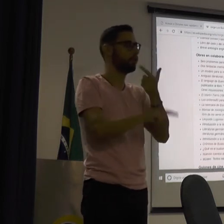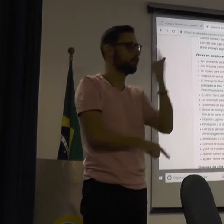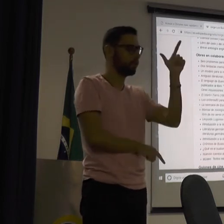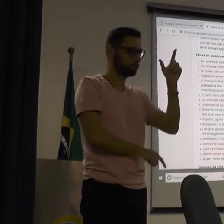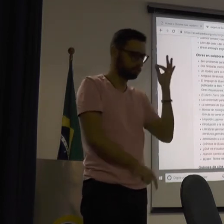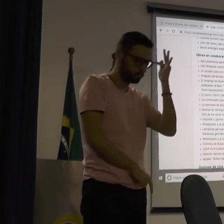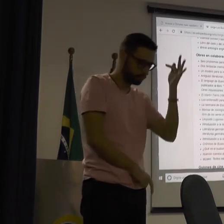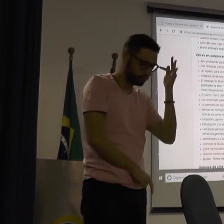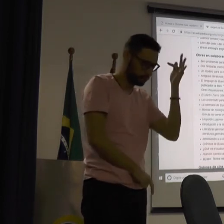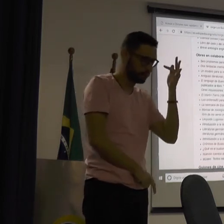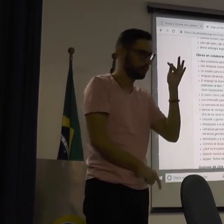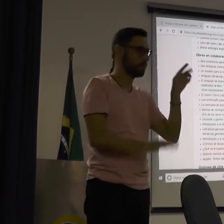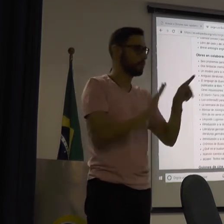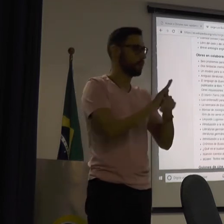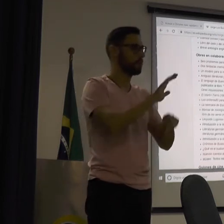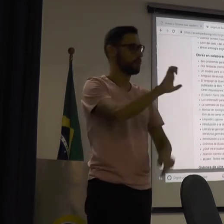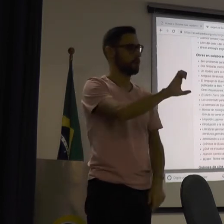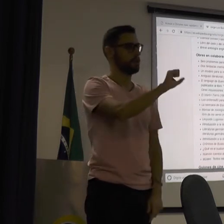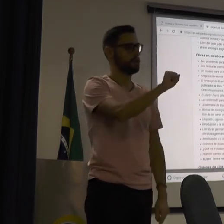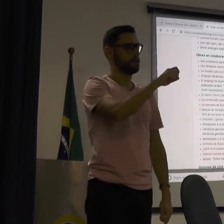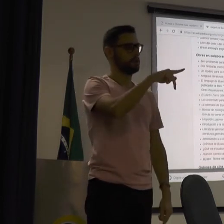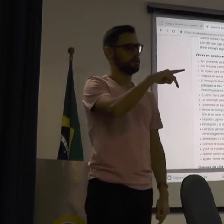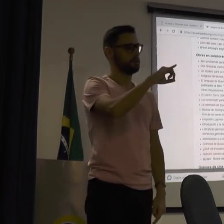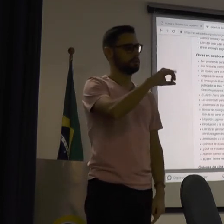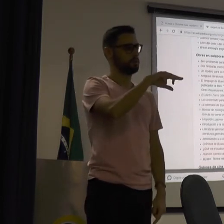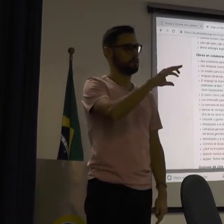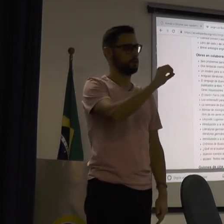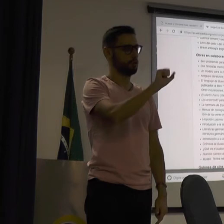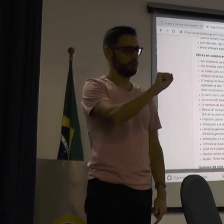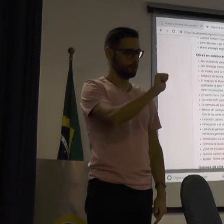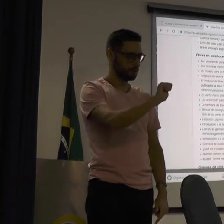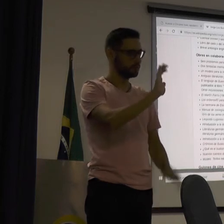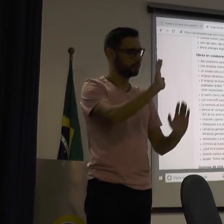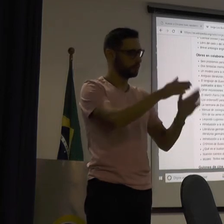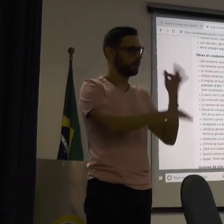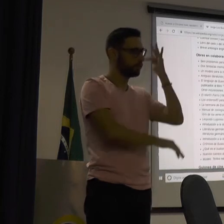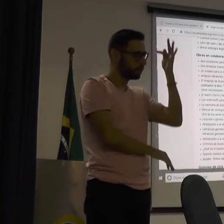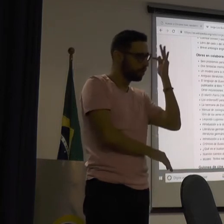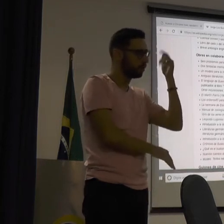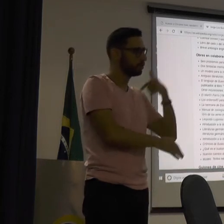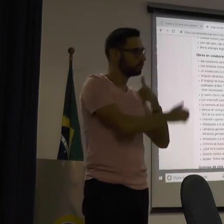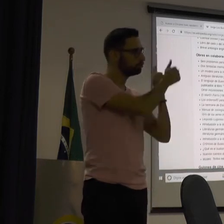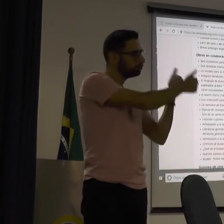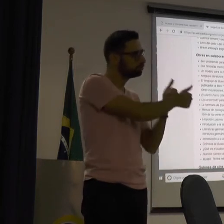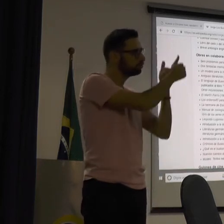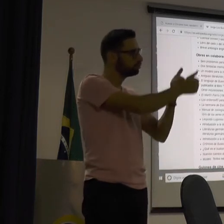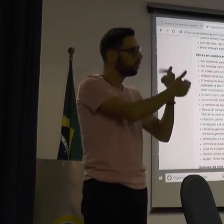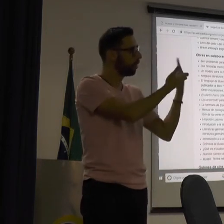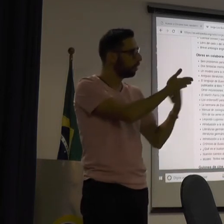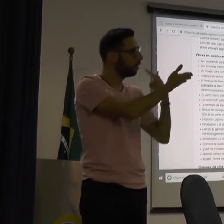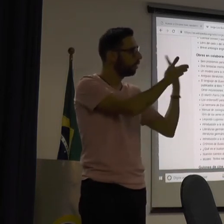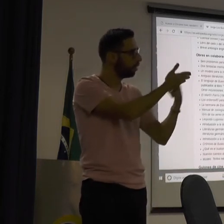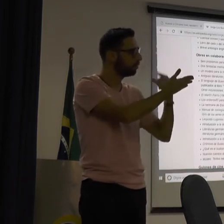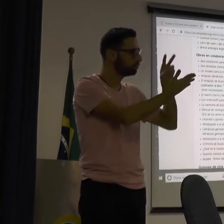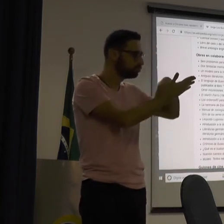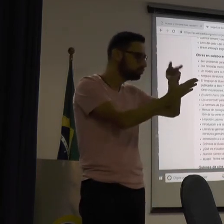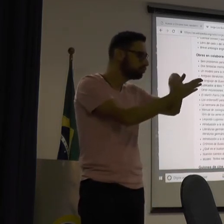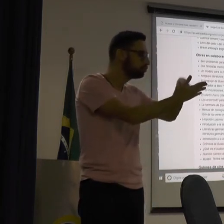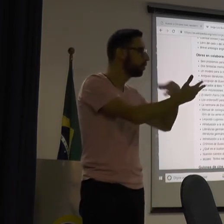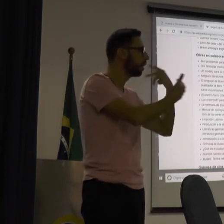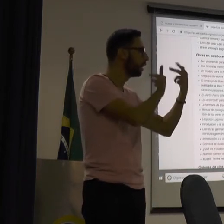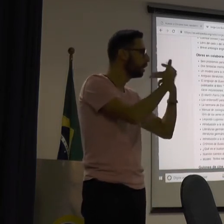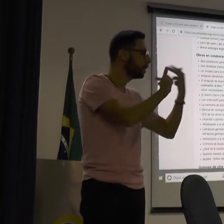o Spinoza. Segui também o Platão e tal, mas esses dois eu praticamente decorei. Li em várias línguas, tenho em várias